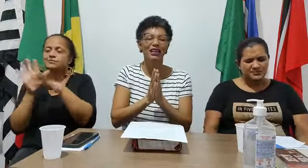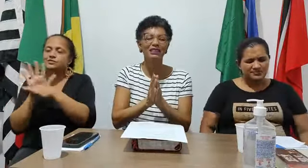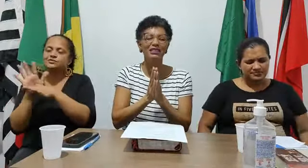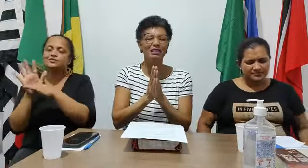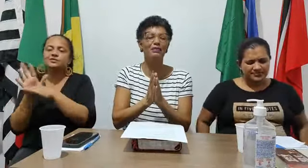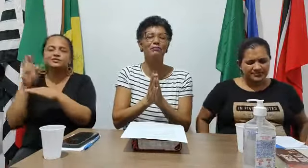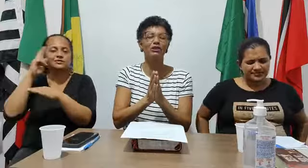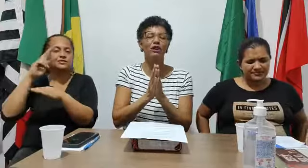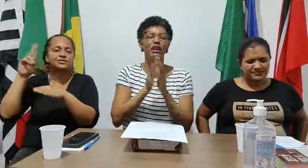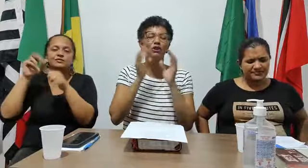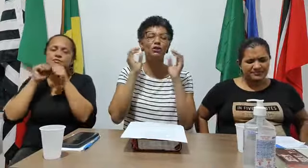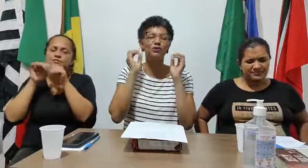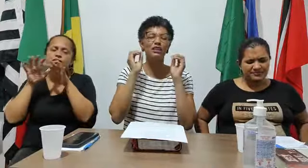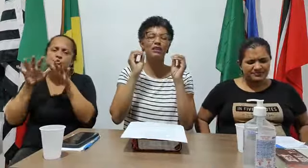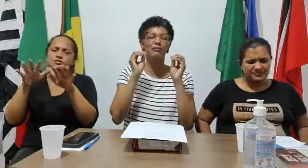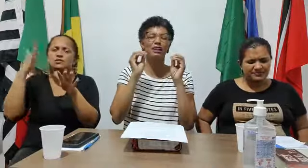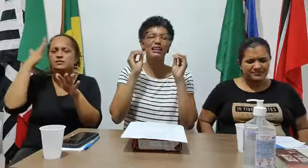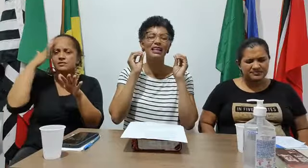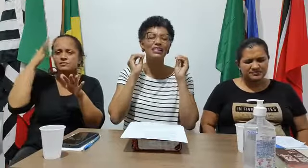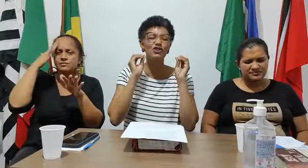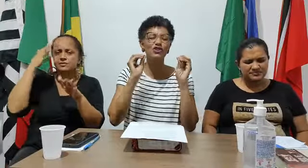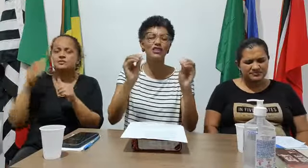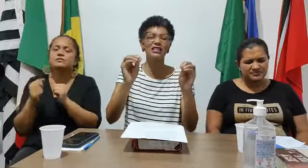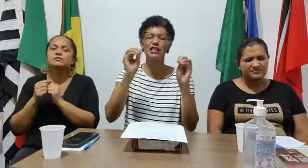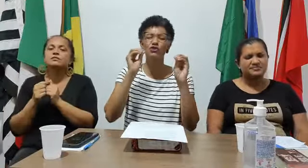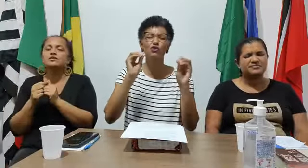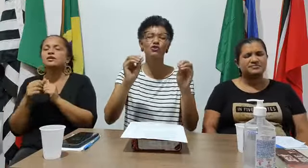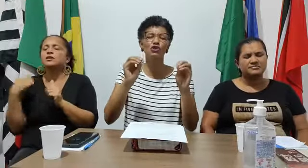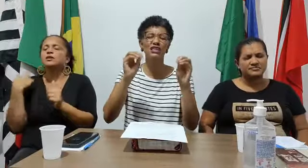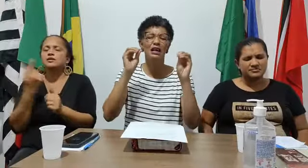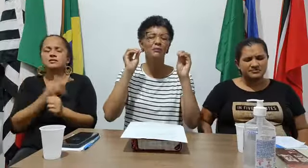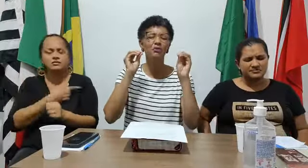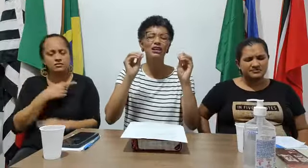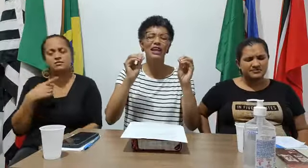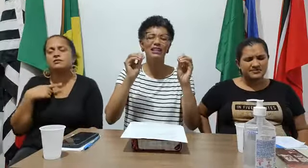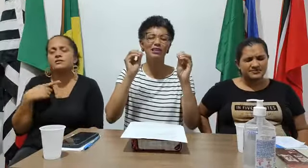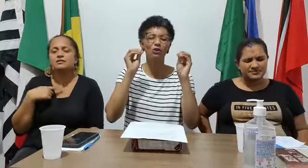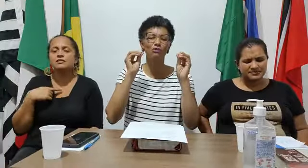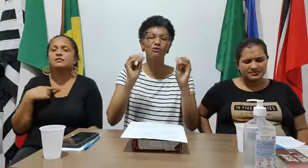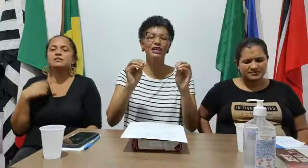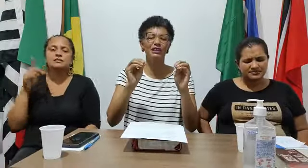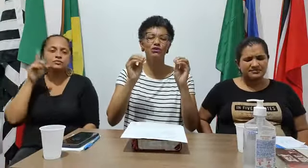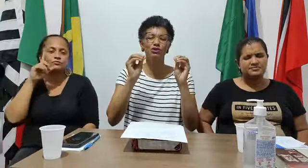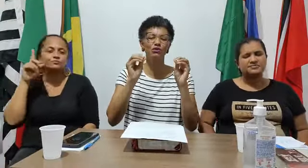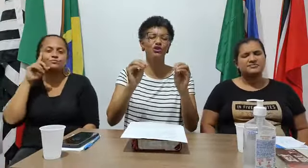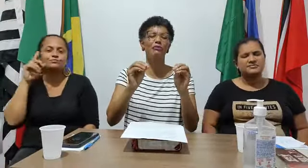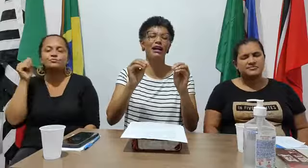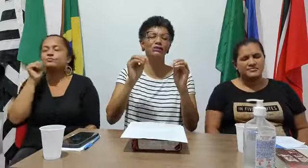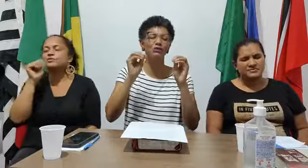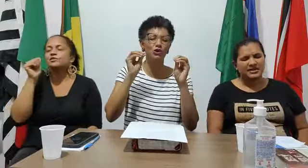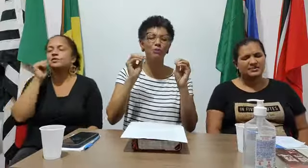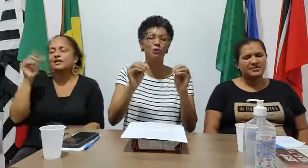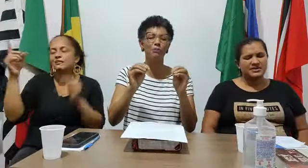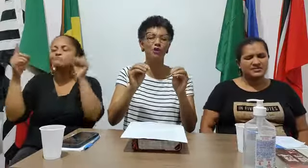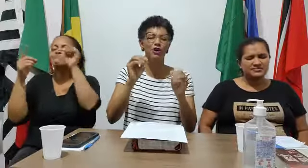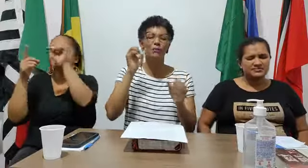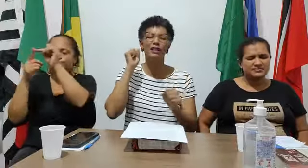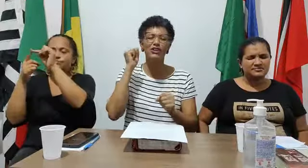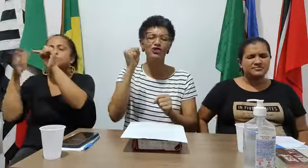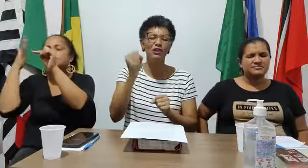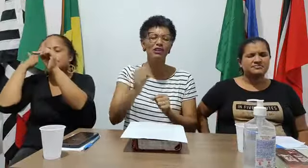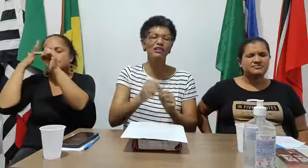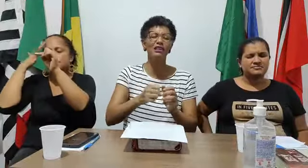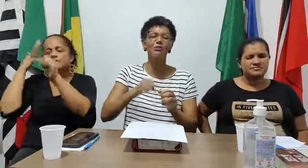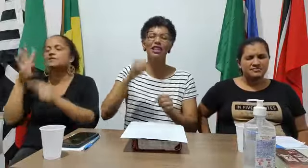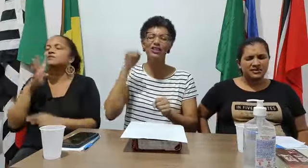essa graça de discernimento e conceda, Pai, nesses dias, nesses últimos dias, mulheres convictas do seu chamado, do seu propósito,